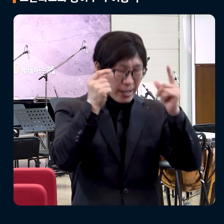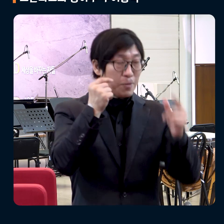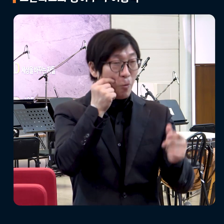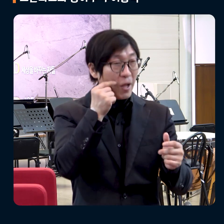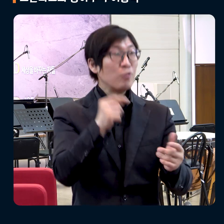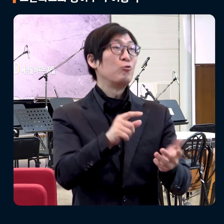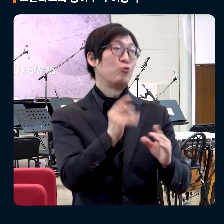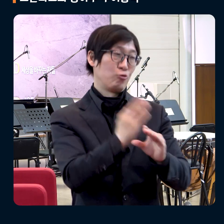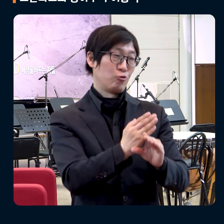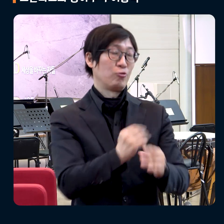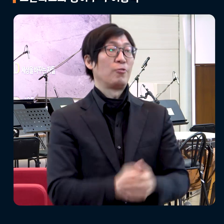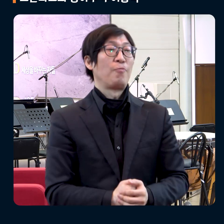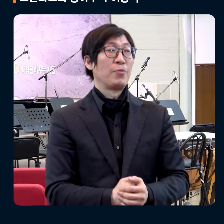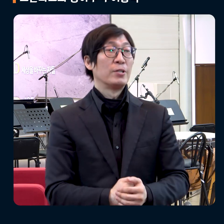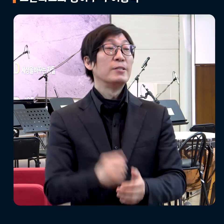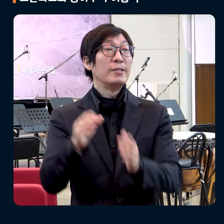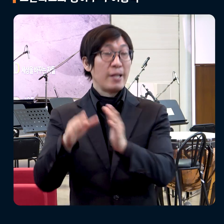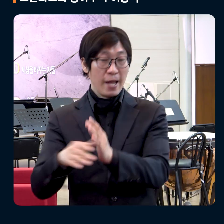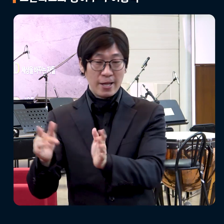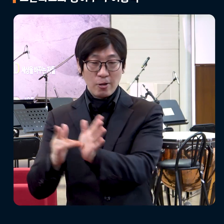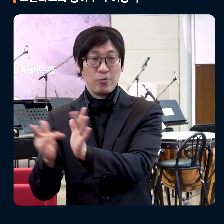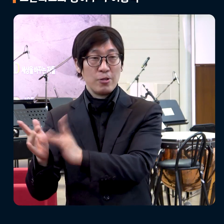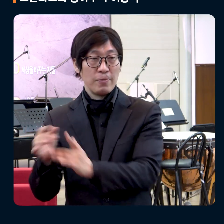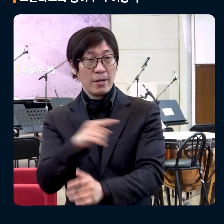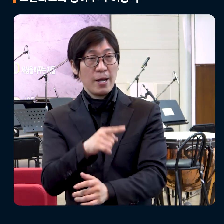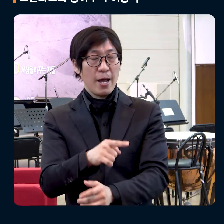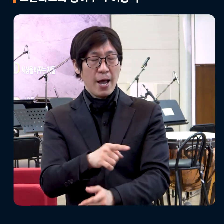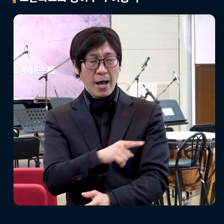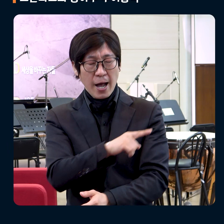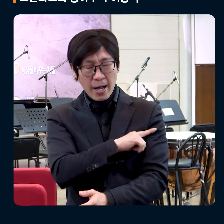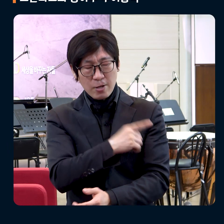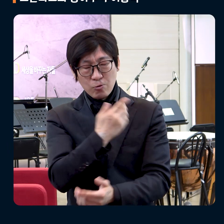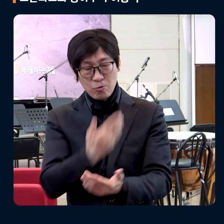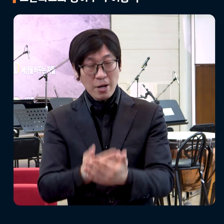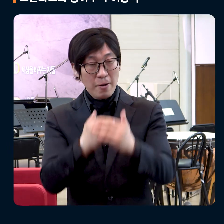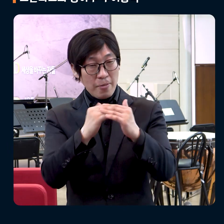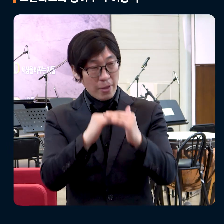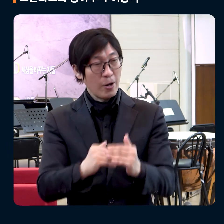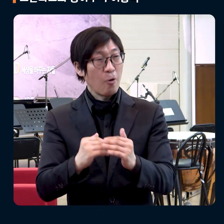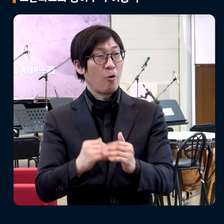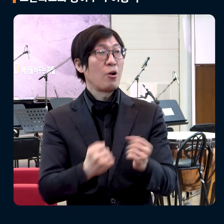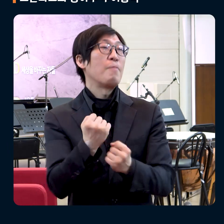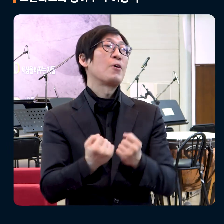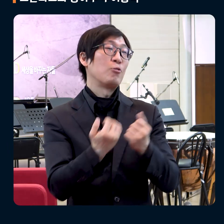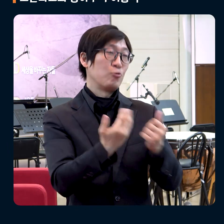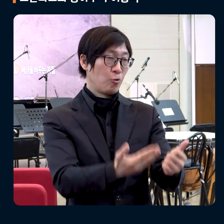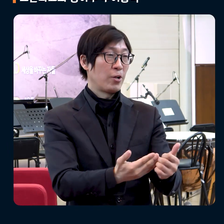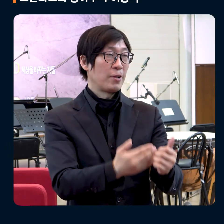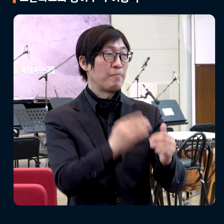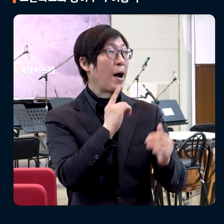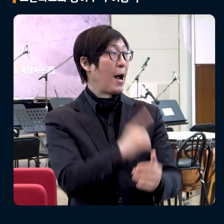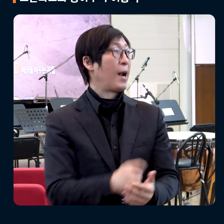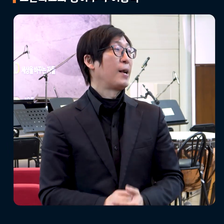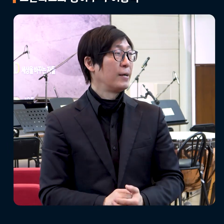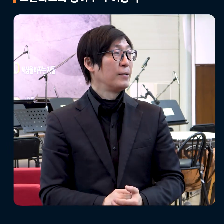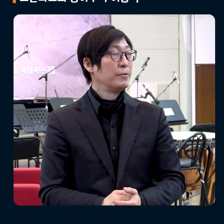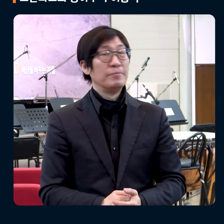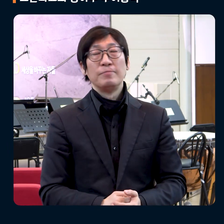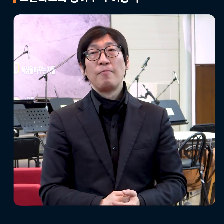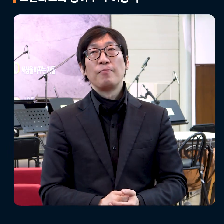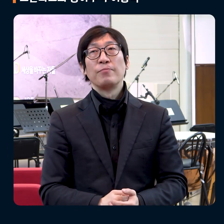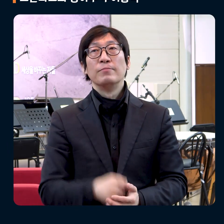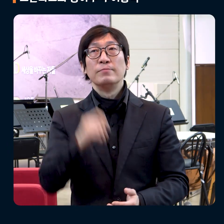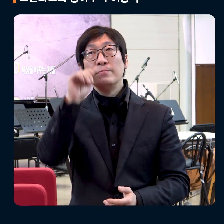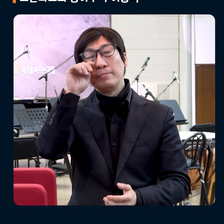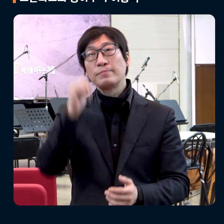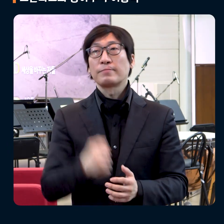못하는 가운데서 주님께서 최선을 다해서 가르치는 과정에서 주어진 말씀이라는 것을 우리가 잘 알지 못할 때가